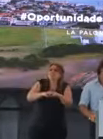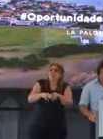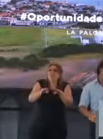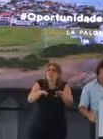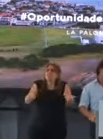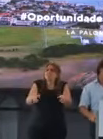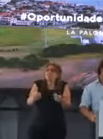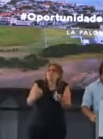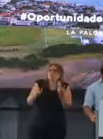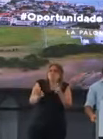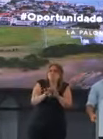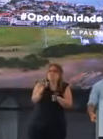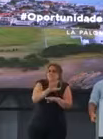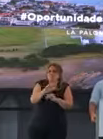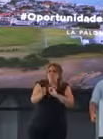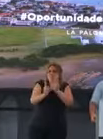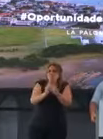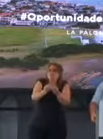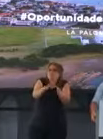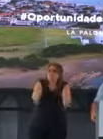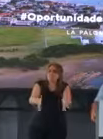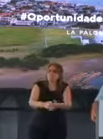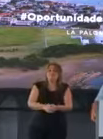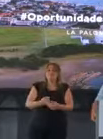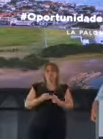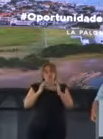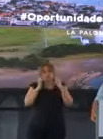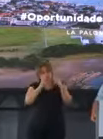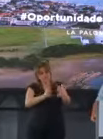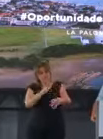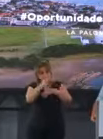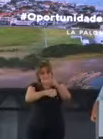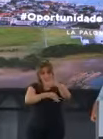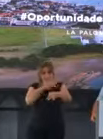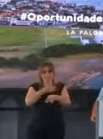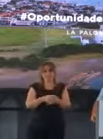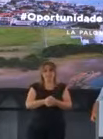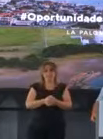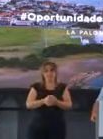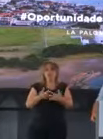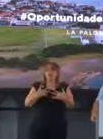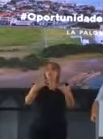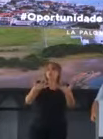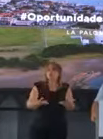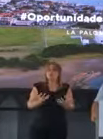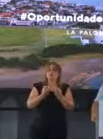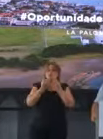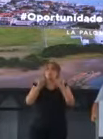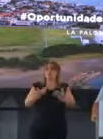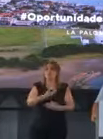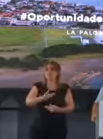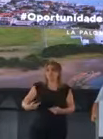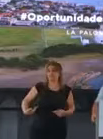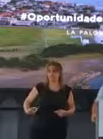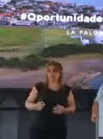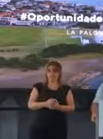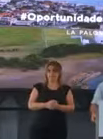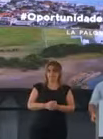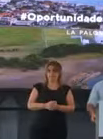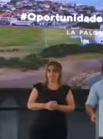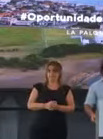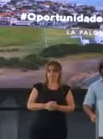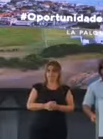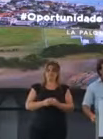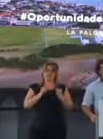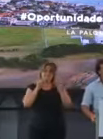conmigo en el liceo. Y yo, ¿sabes lo que pasa? Yo quiero ser un buen presidente.